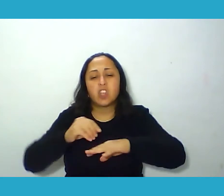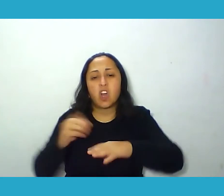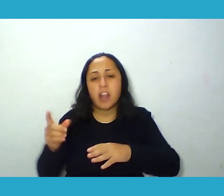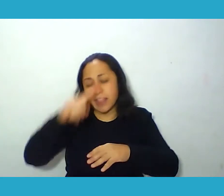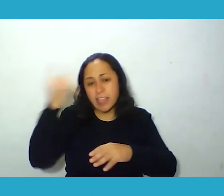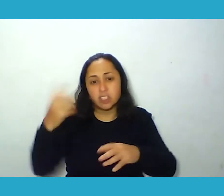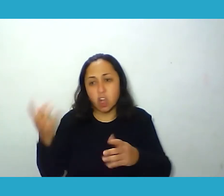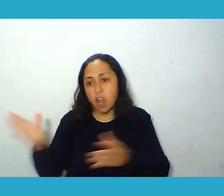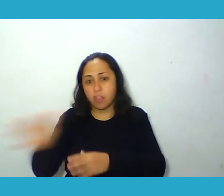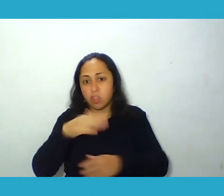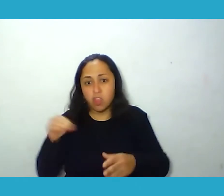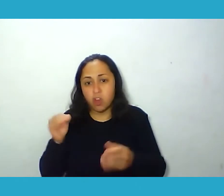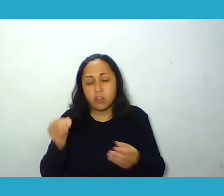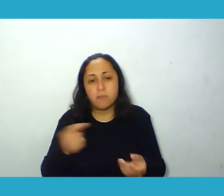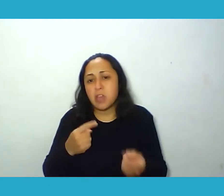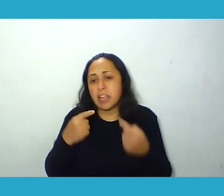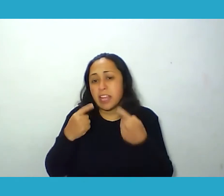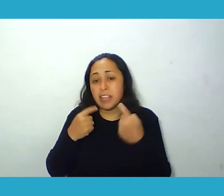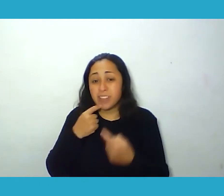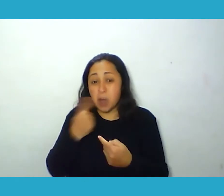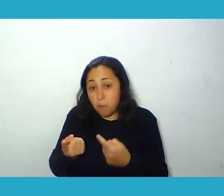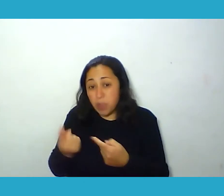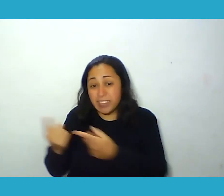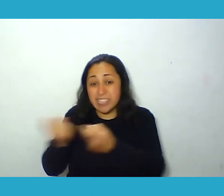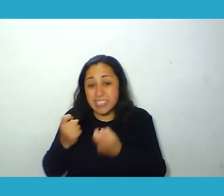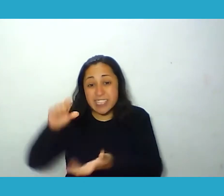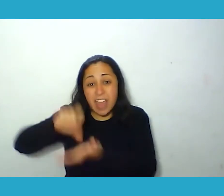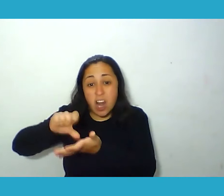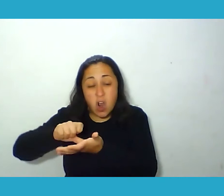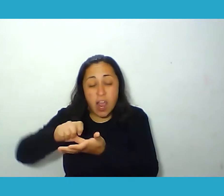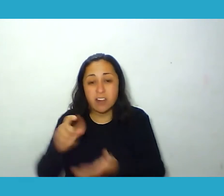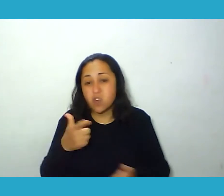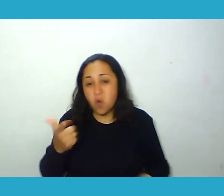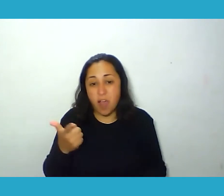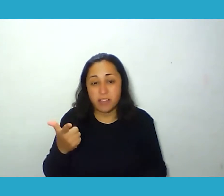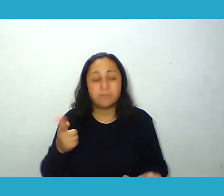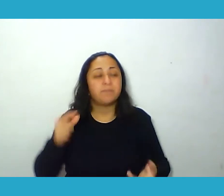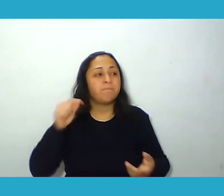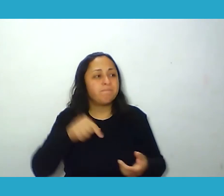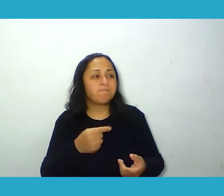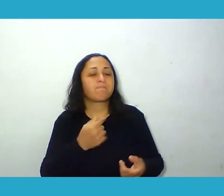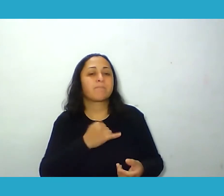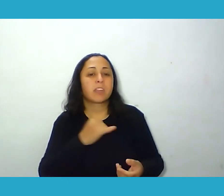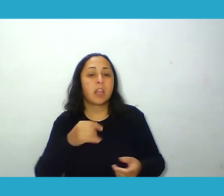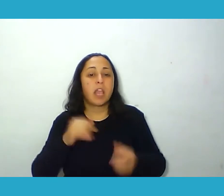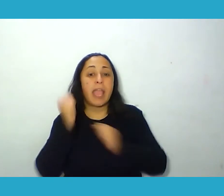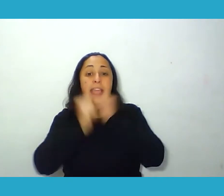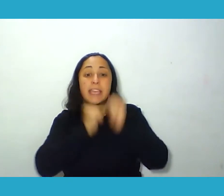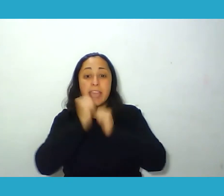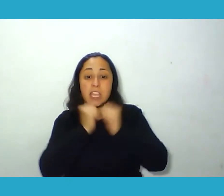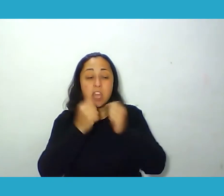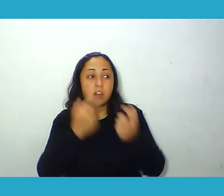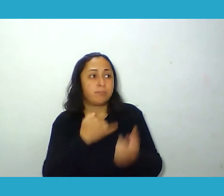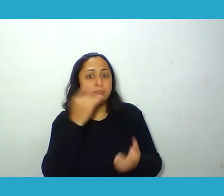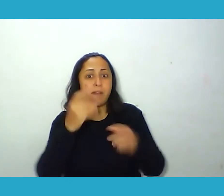territorial nacional, ya que no responde a las necesidades locales en su trabajo de campo hecho. Comenta que el ingeniero habló de los